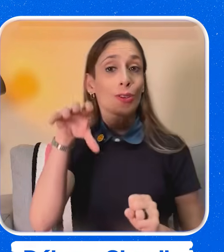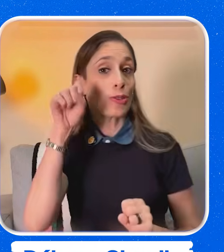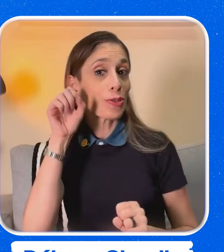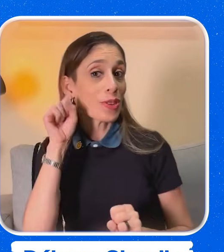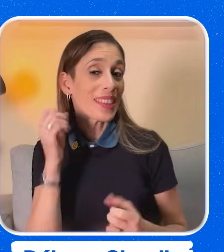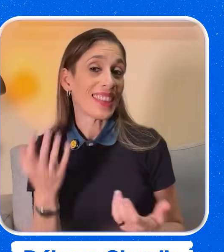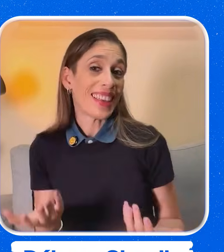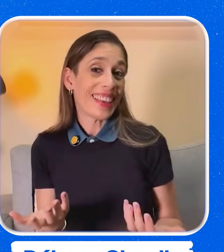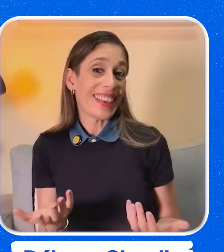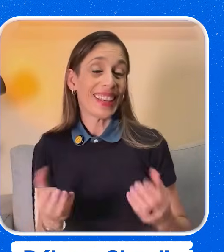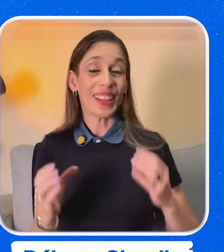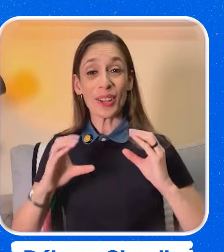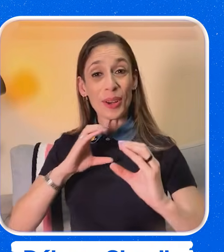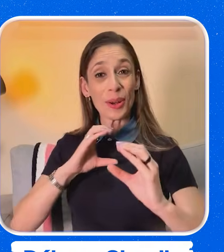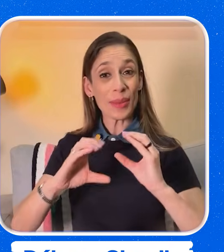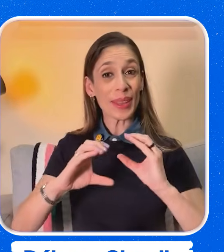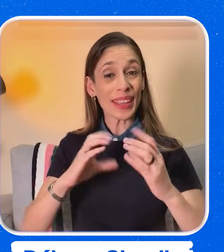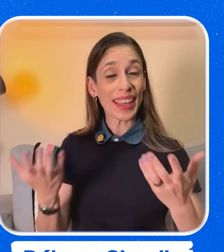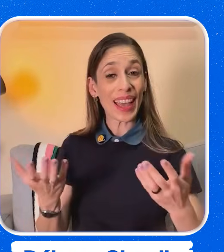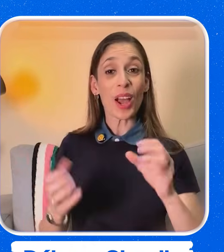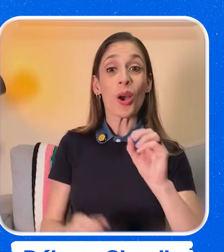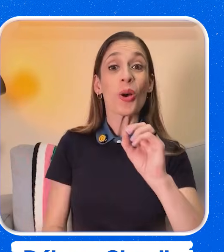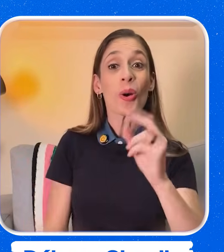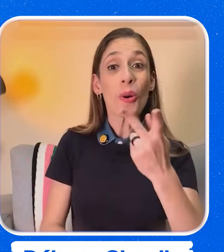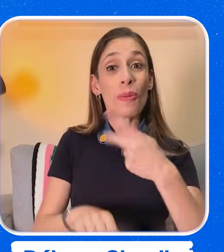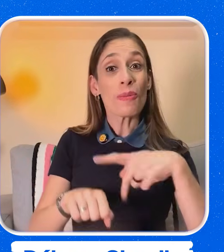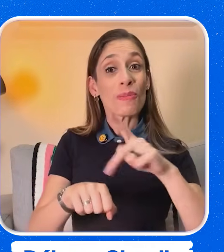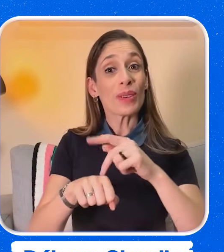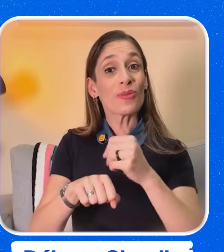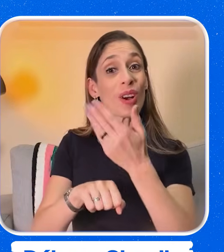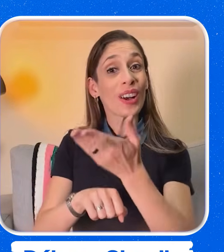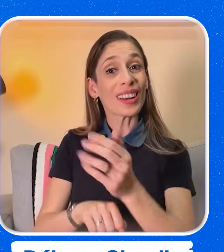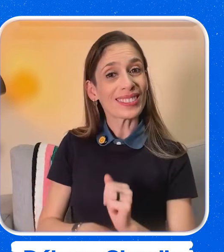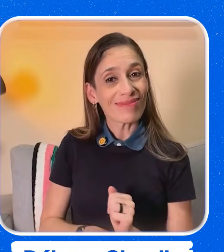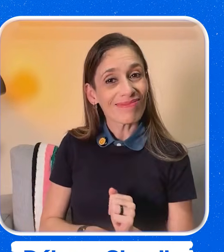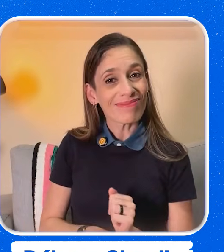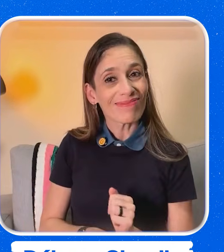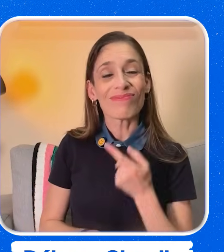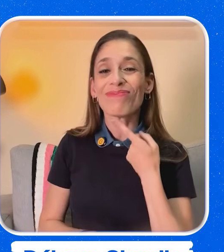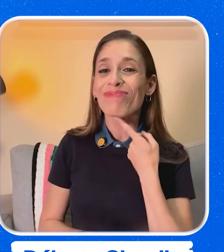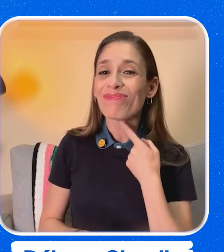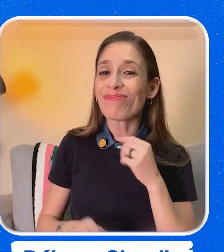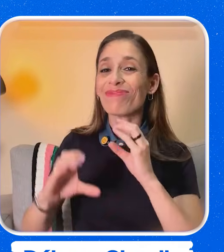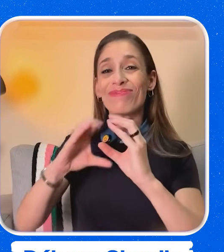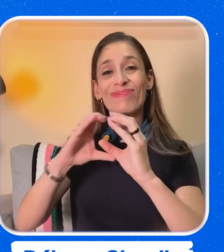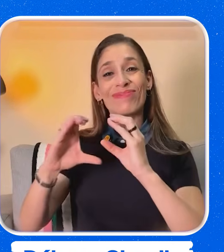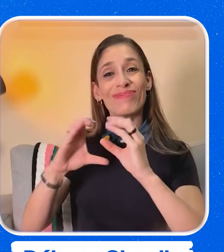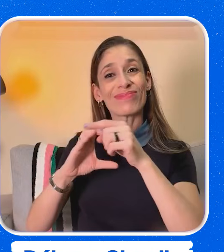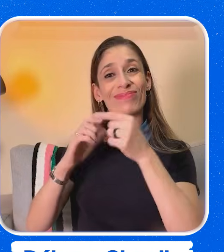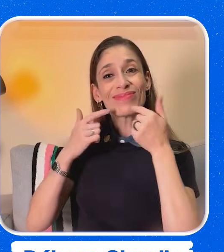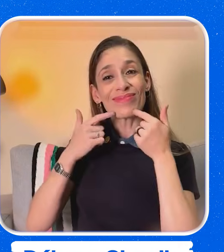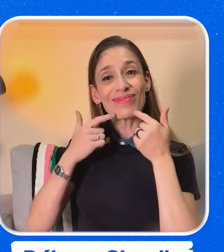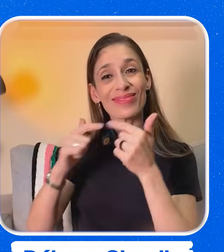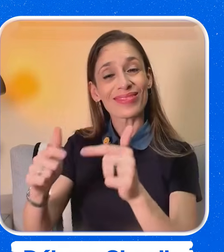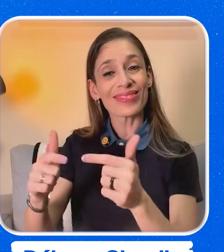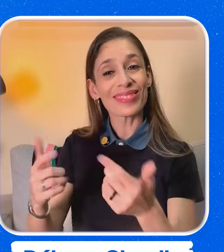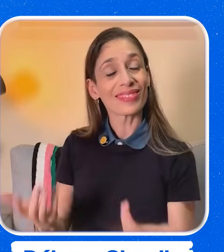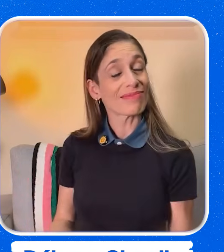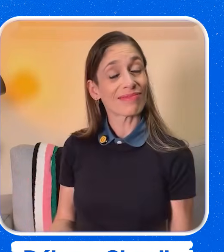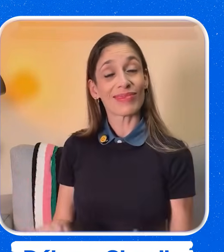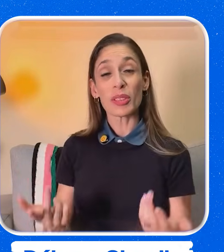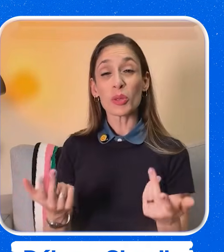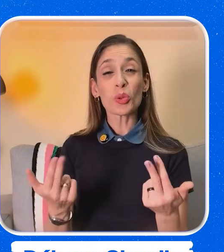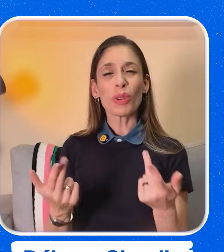tentar se comunicar em um país estrangeiro, né? Tentar falar a língua daquele país, né? Assim como a gente tem